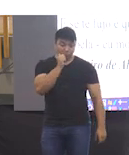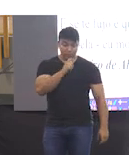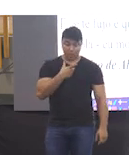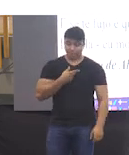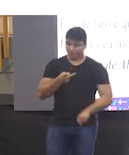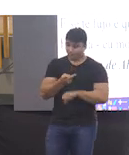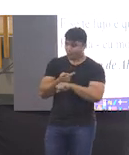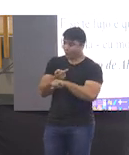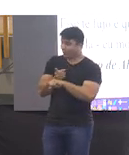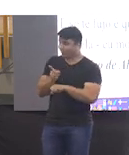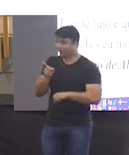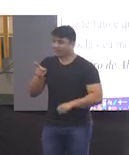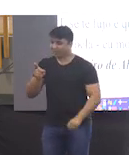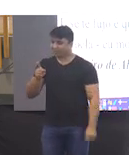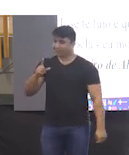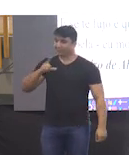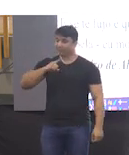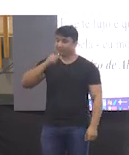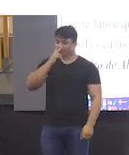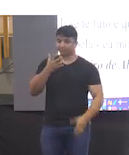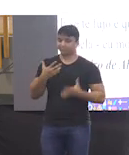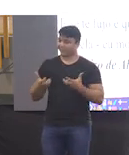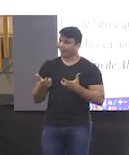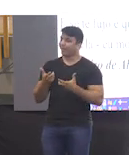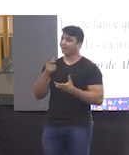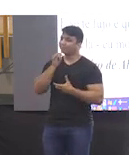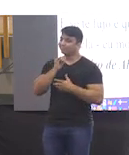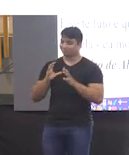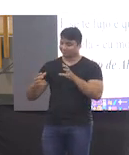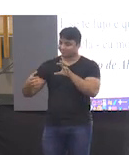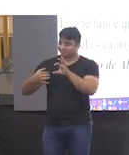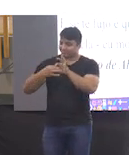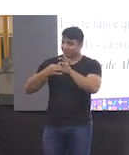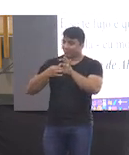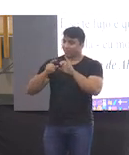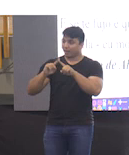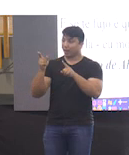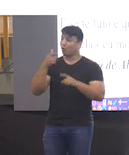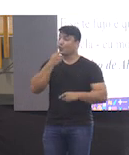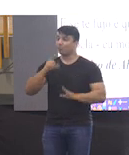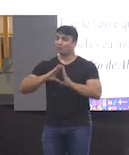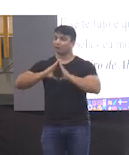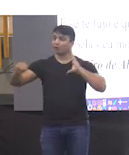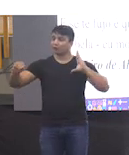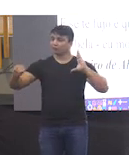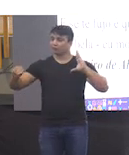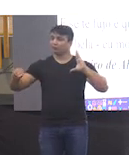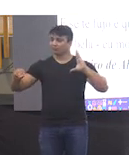procura, a mulher dá mole para ele e ele foge dela.